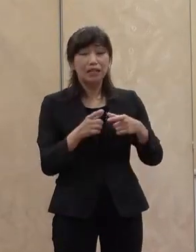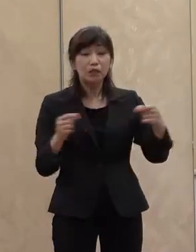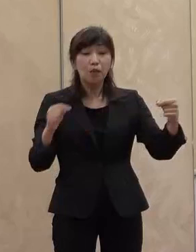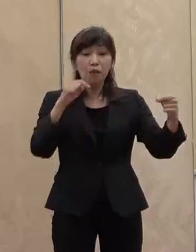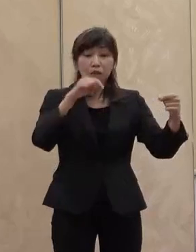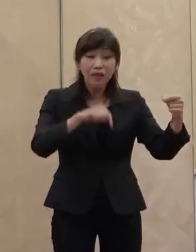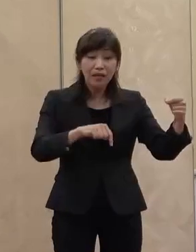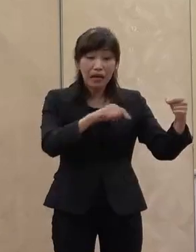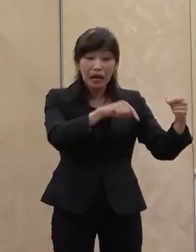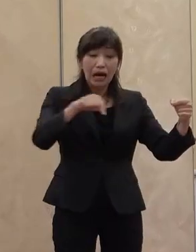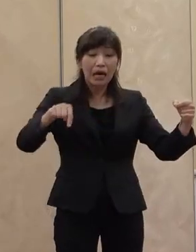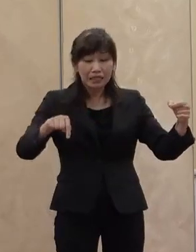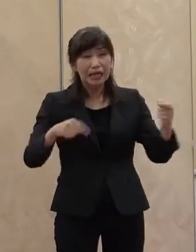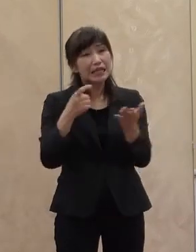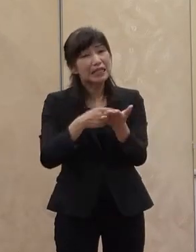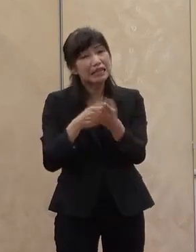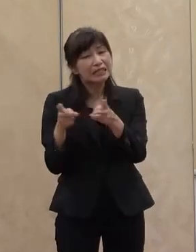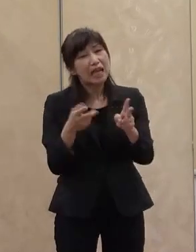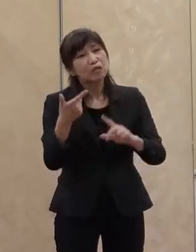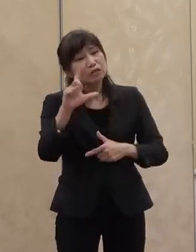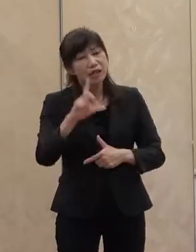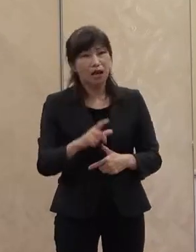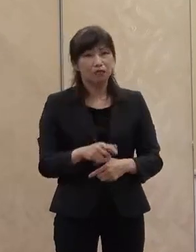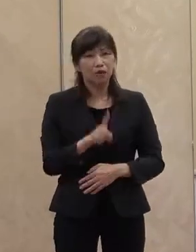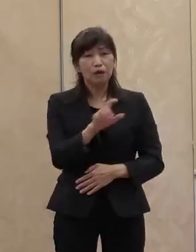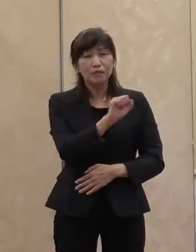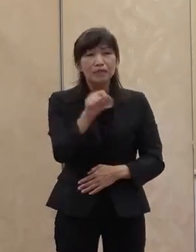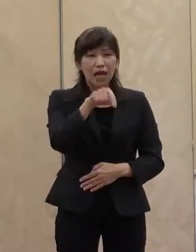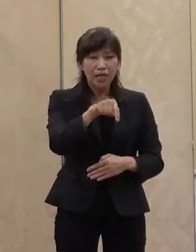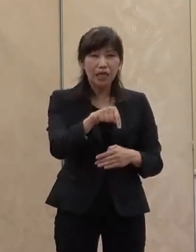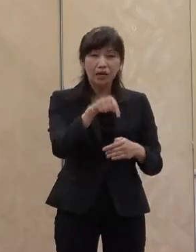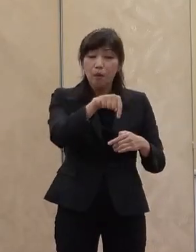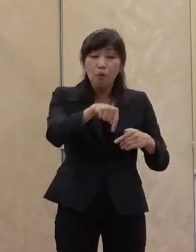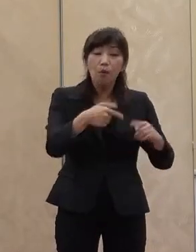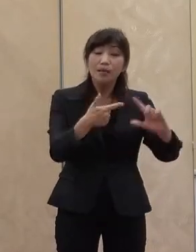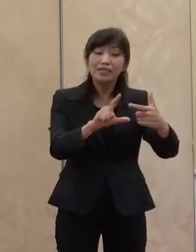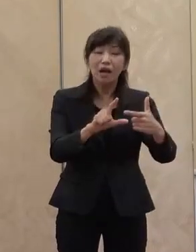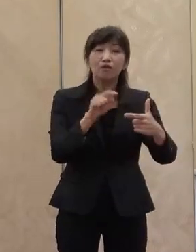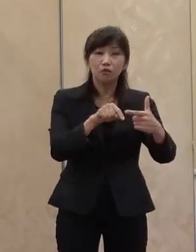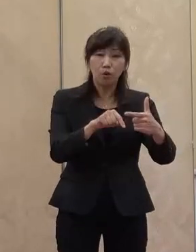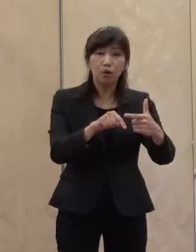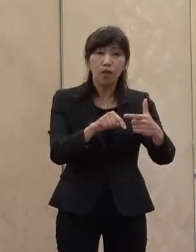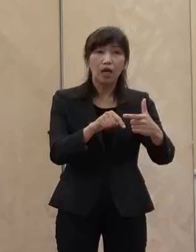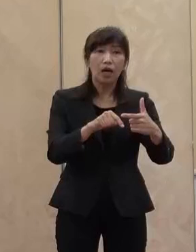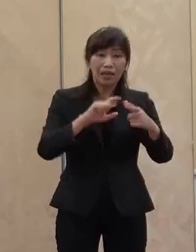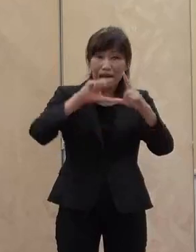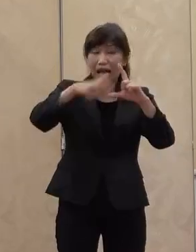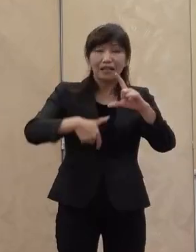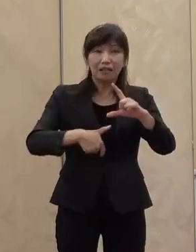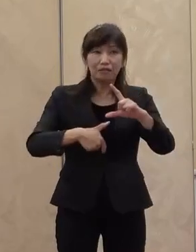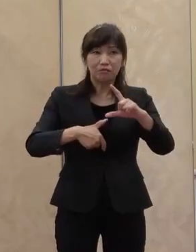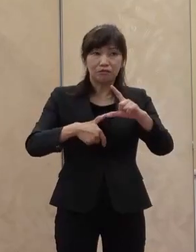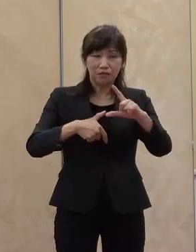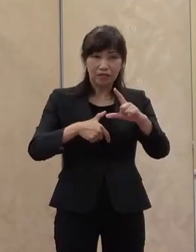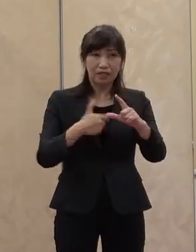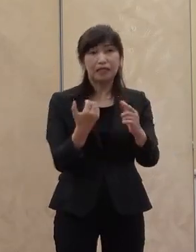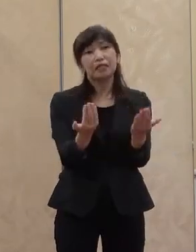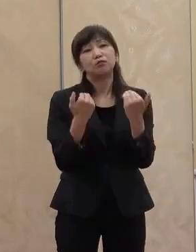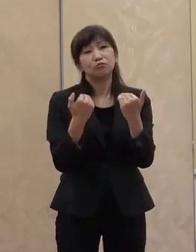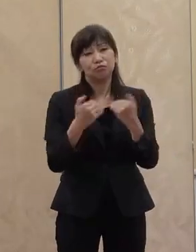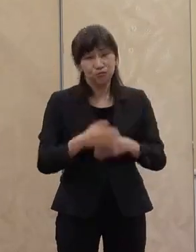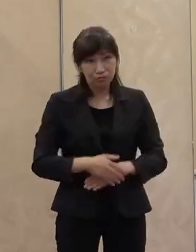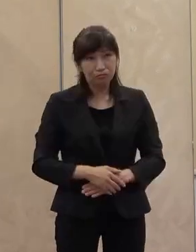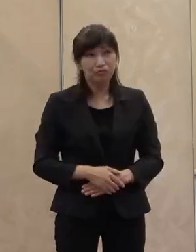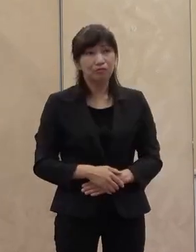とか、ビザを大幅に緩和するとか、これはかなりの改革をしないと、認めないですよ。なんで、